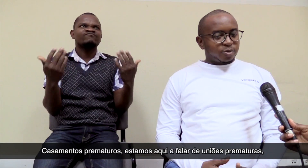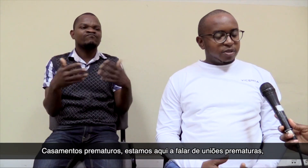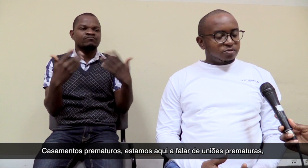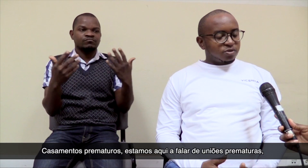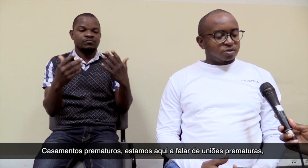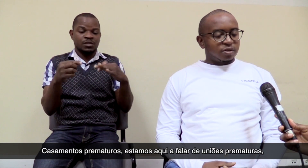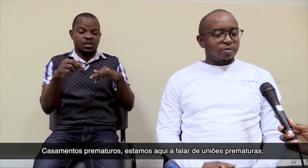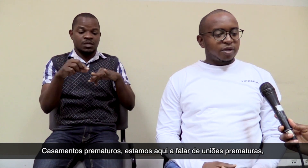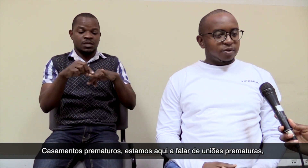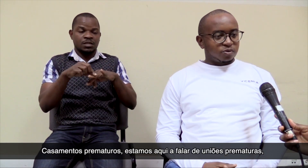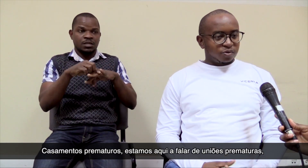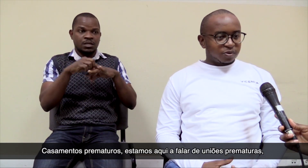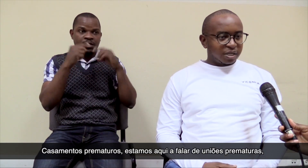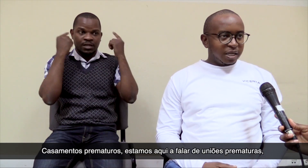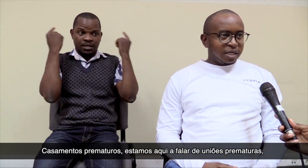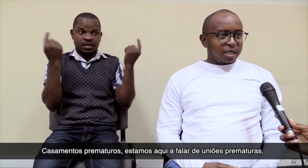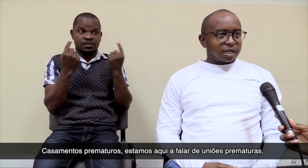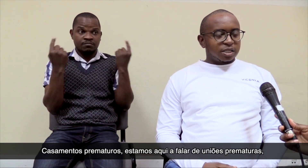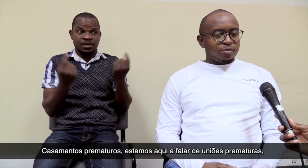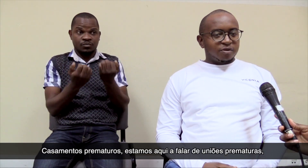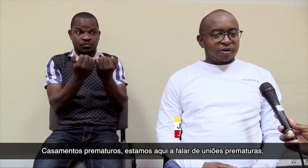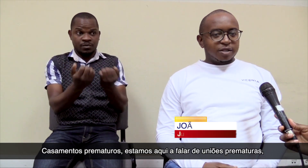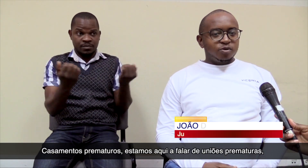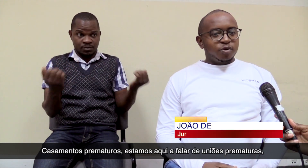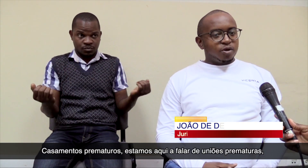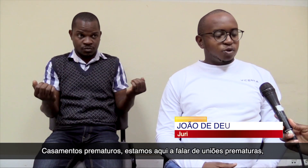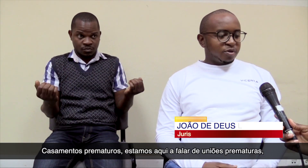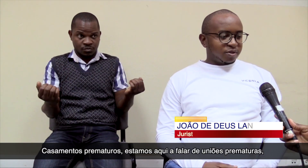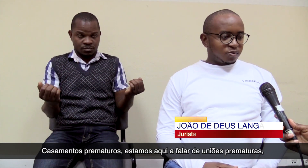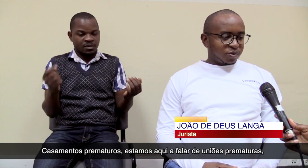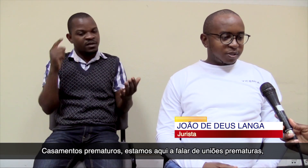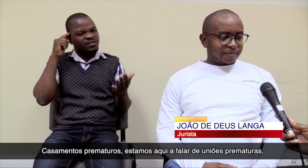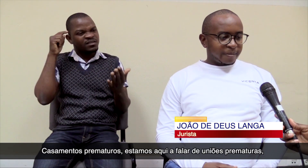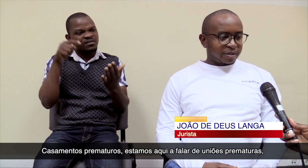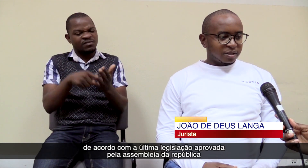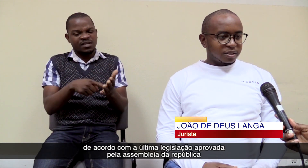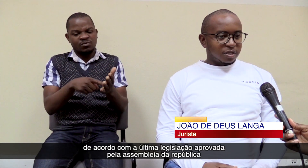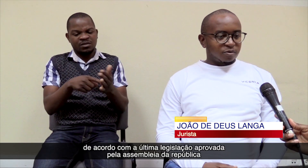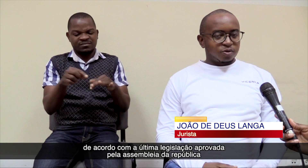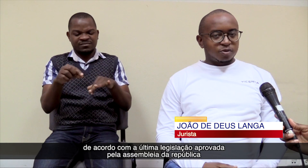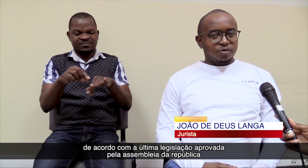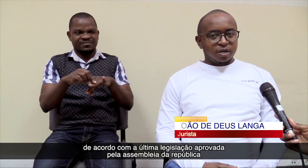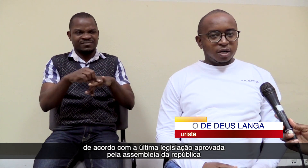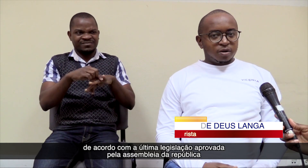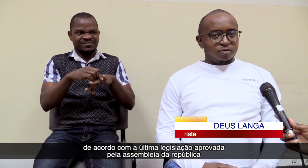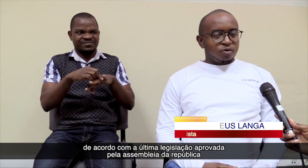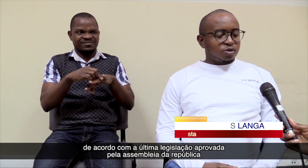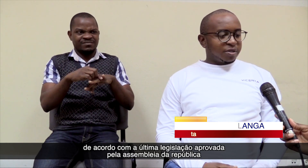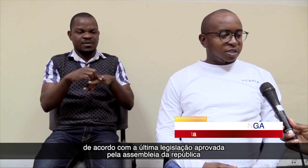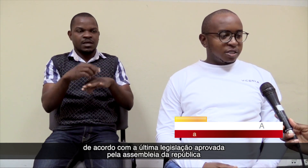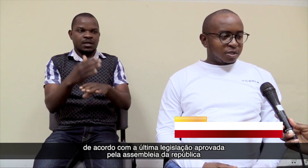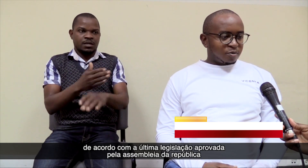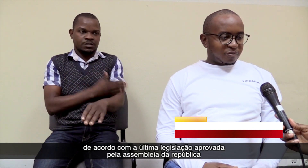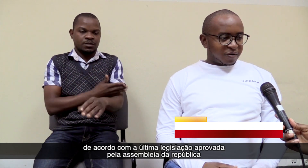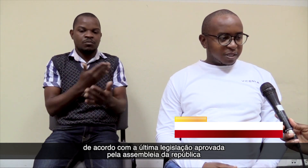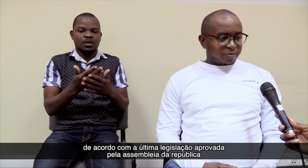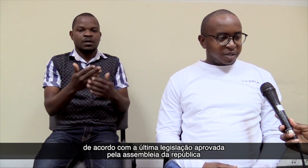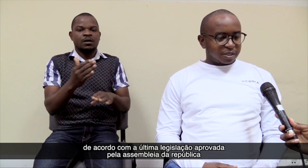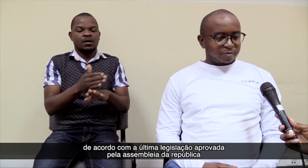Como informar casos de casamentos prematuros, protegendo a informação e, em alguns casos, a imagem do